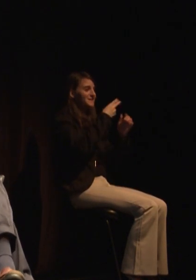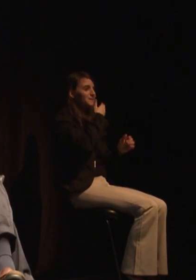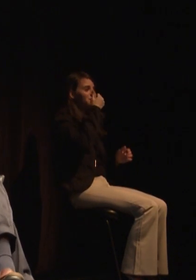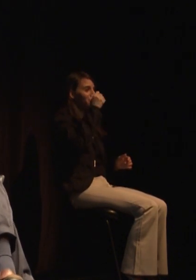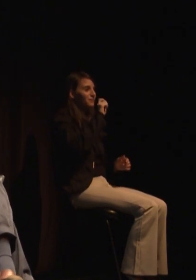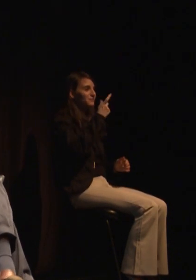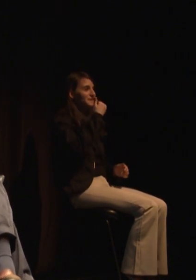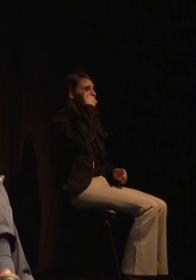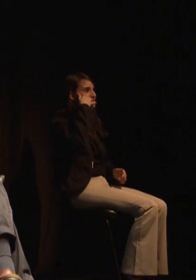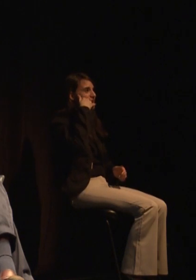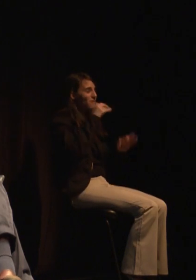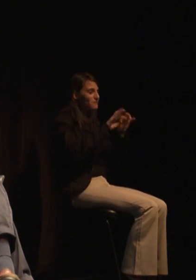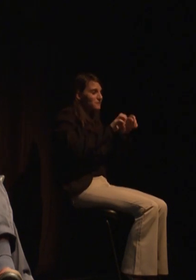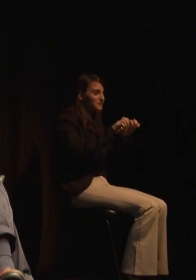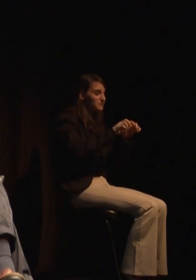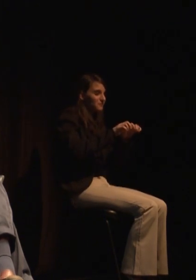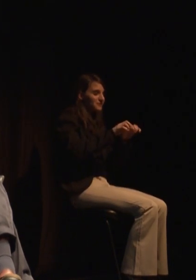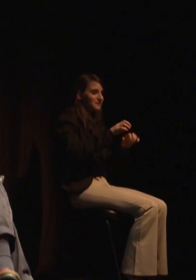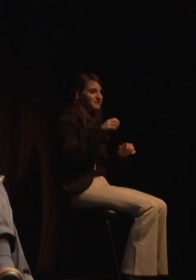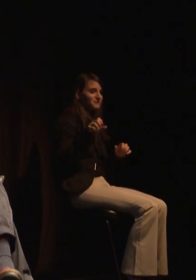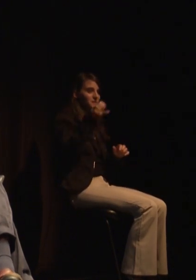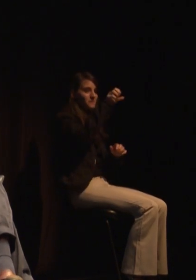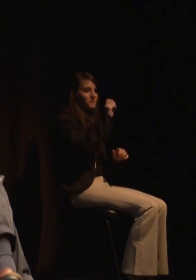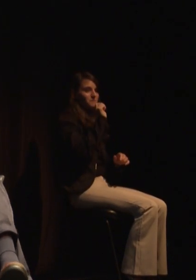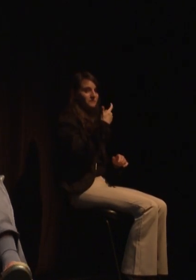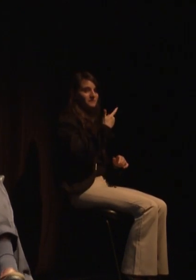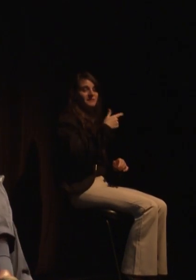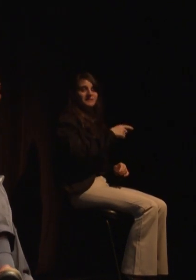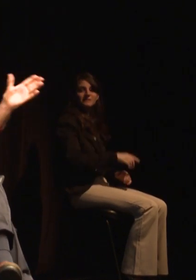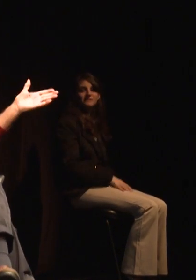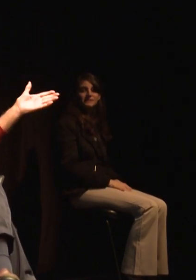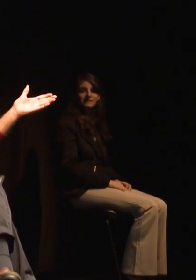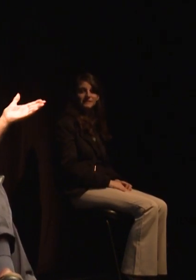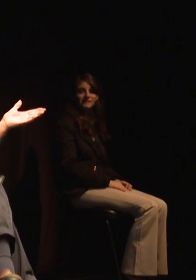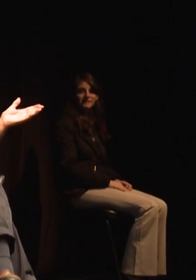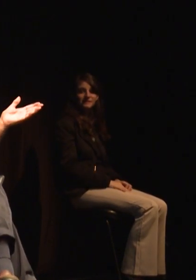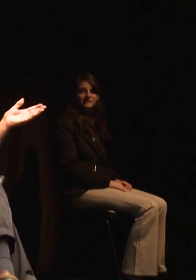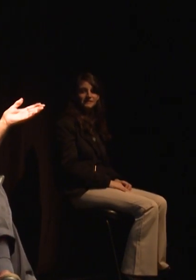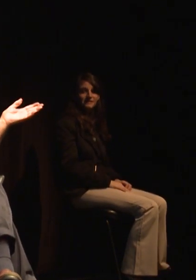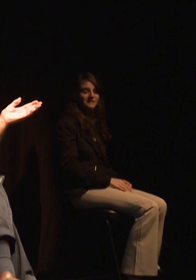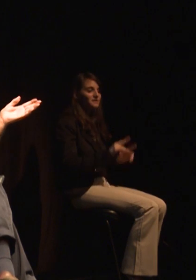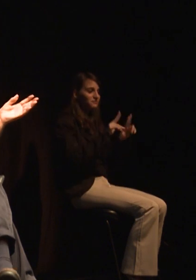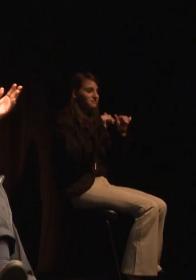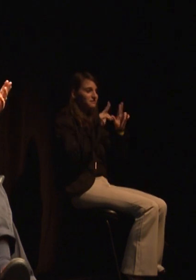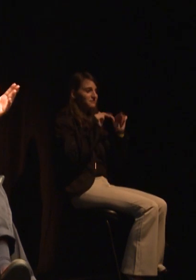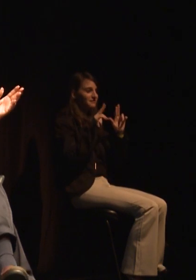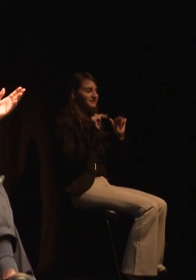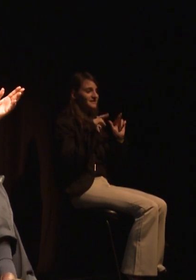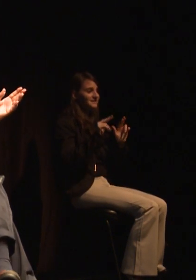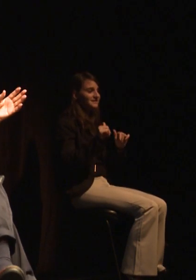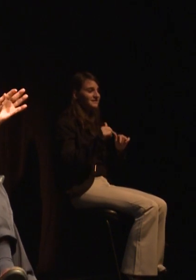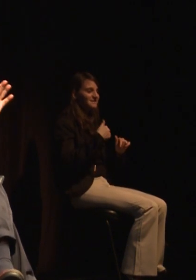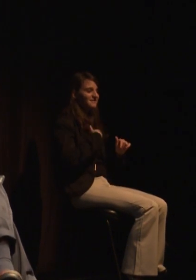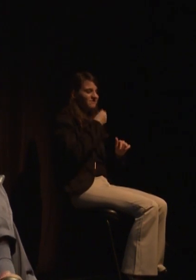Melhor do que celular, computador, do que tudo. Varinha de fósforo. Eu nunca liguei para o corrimão. Tinha até um